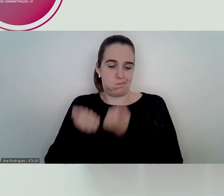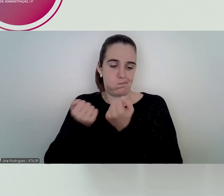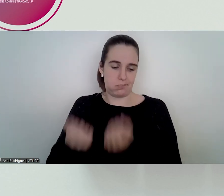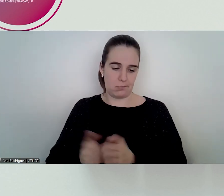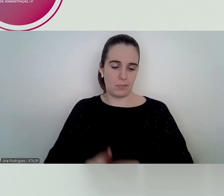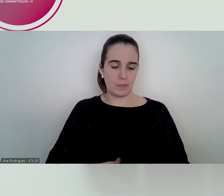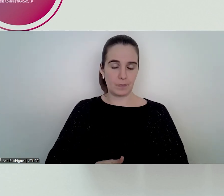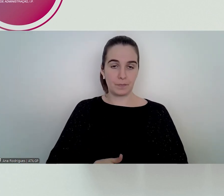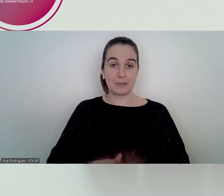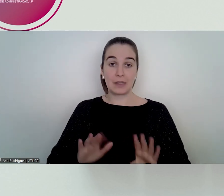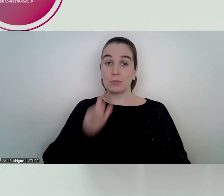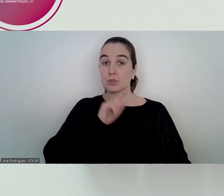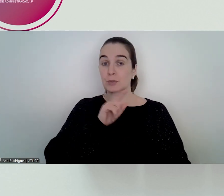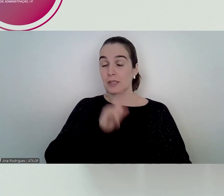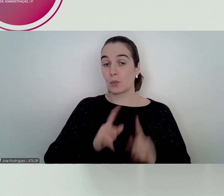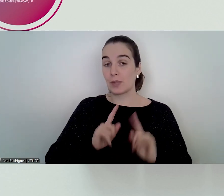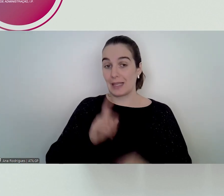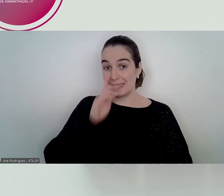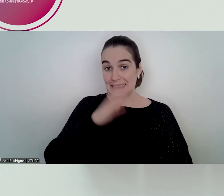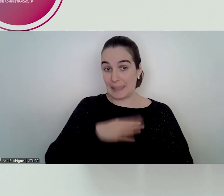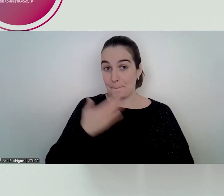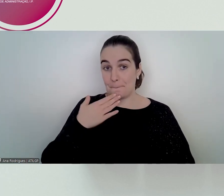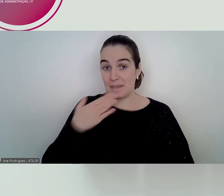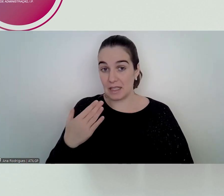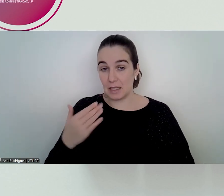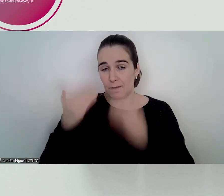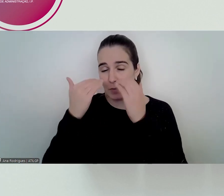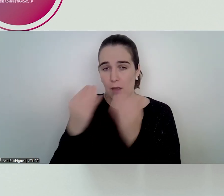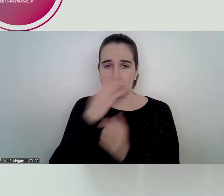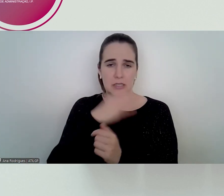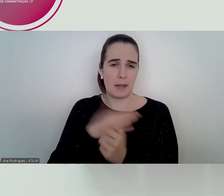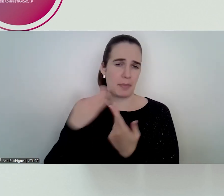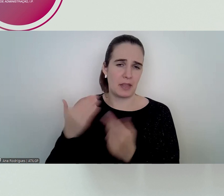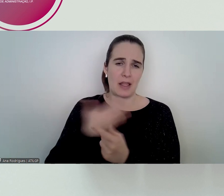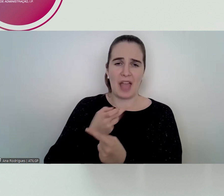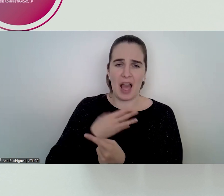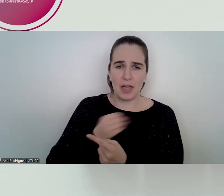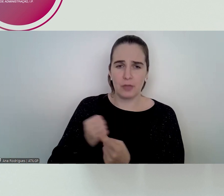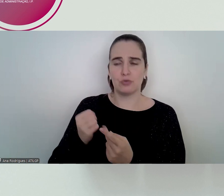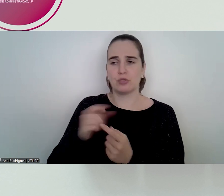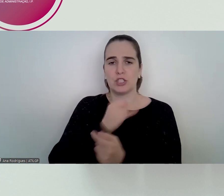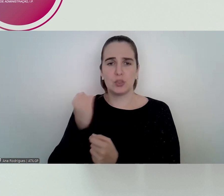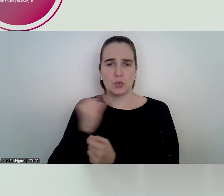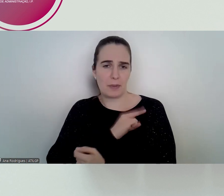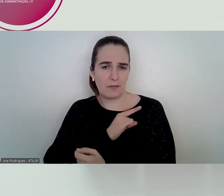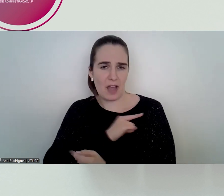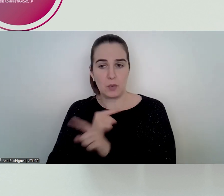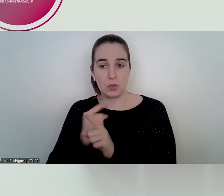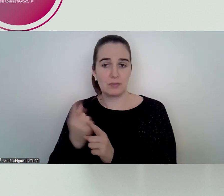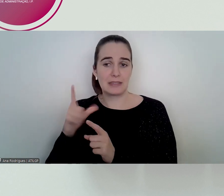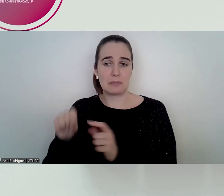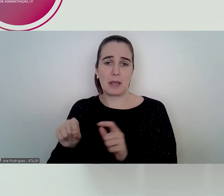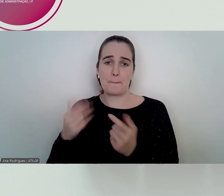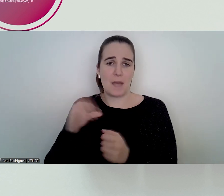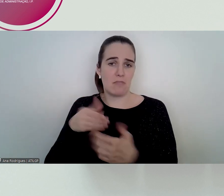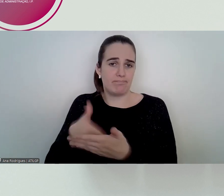própria possibilidade para solicitar dados às entidades privadas também fica